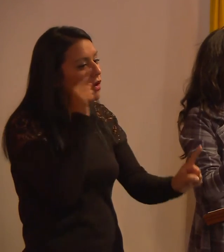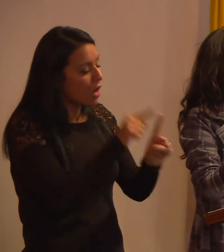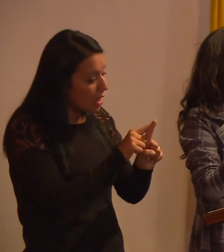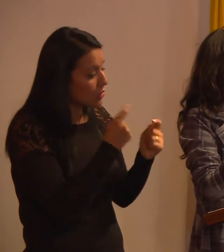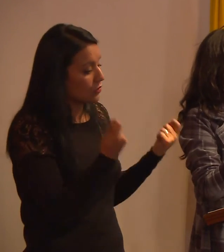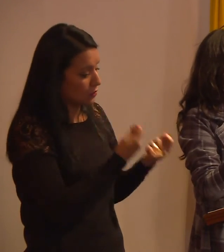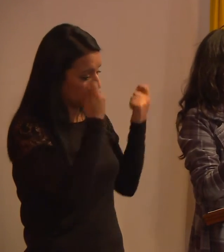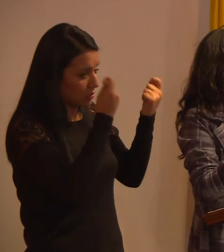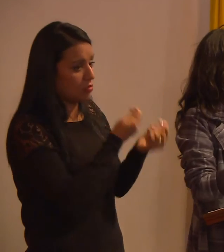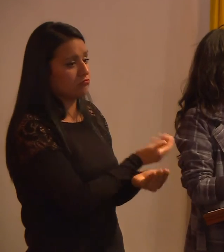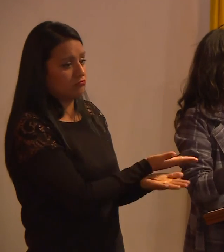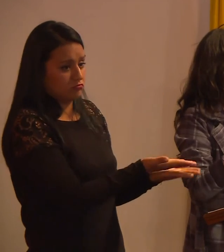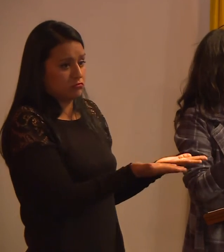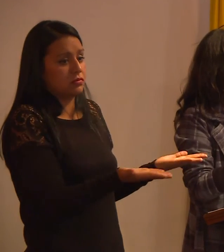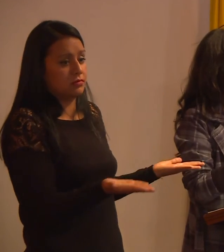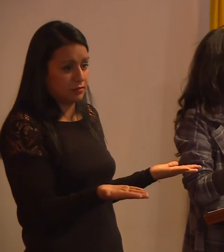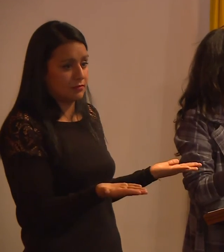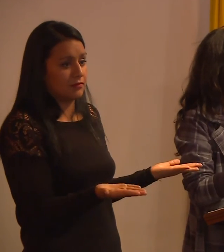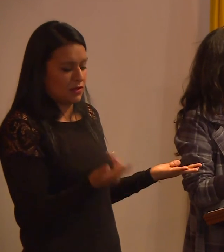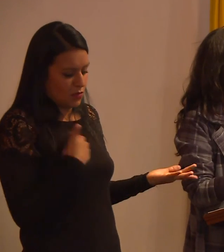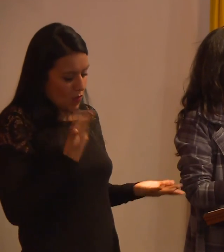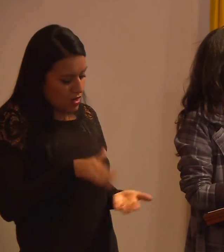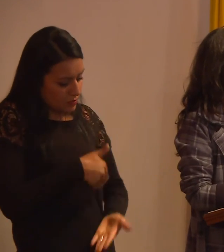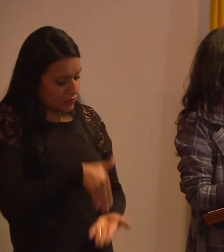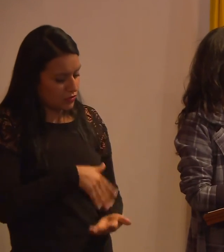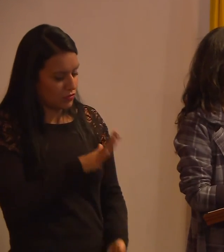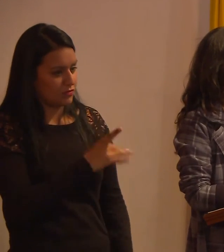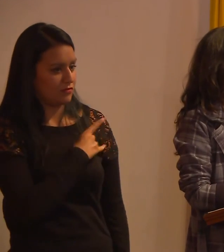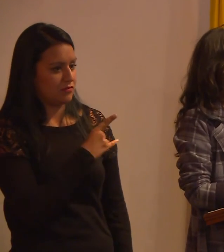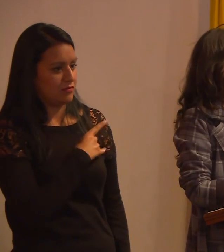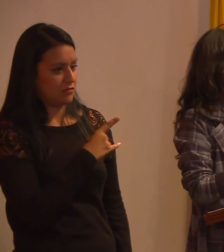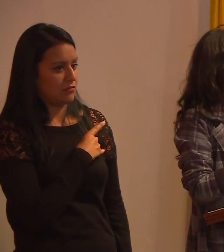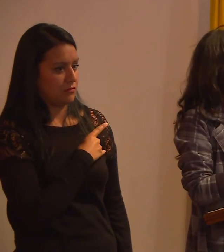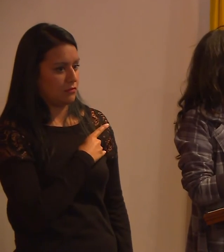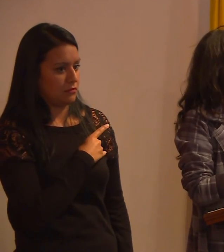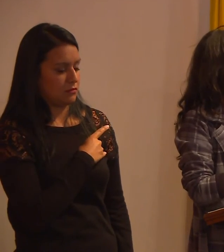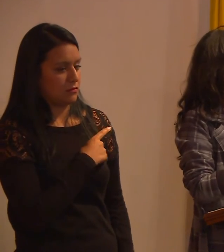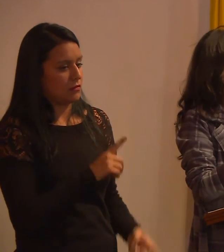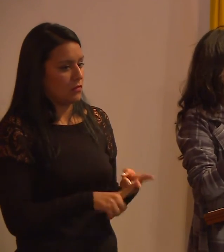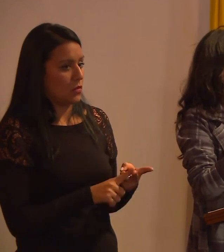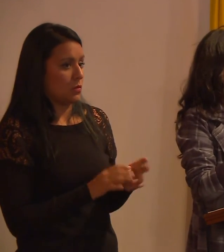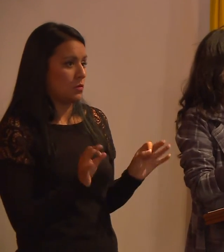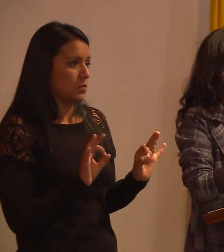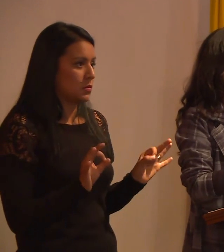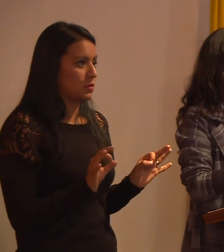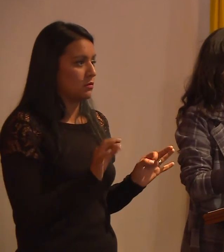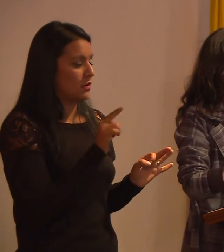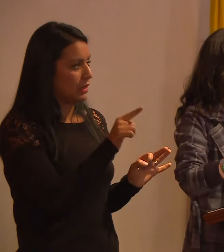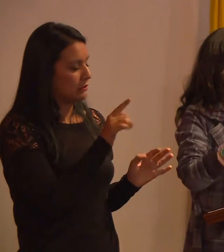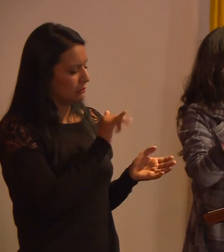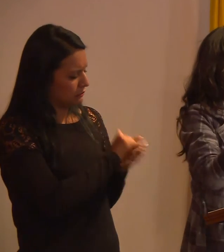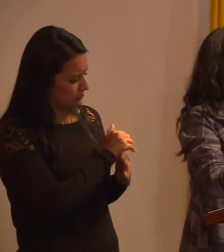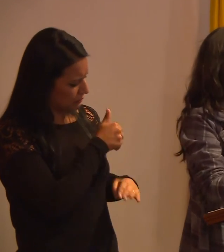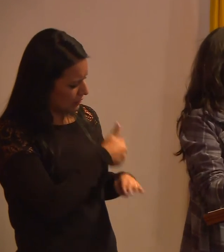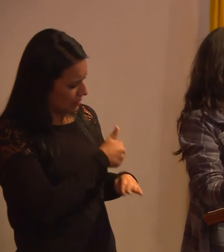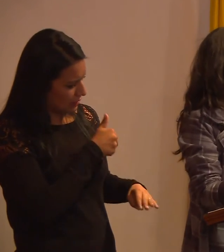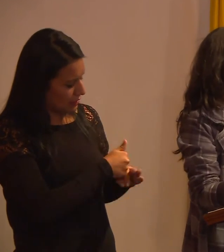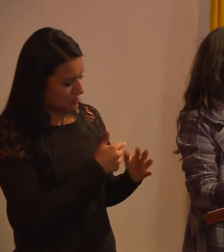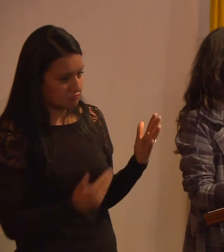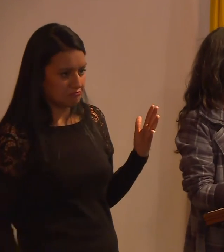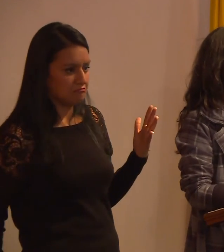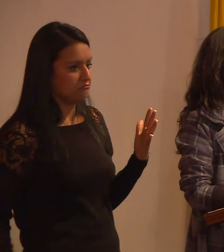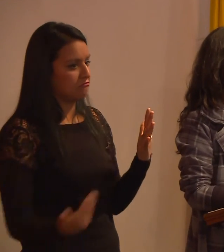ofertar a nivel nacional en relación con nuestra posición como universidad, y también podemos con esta perspectiva transitar